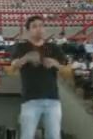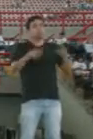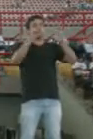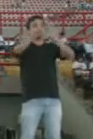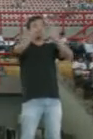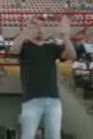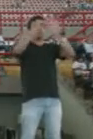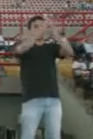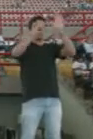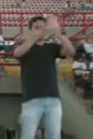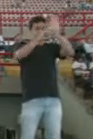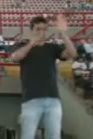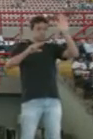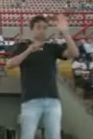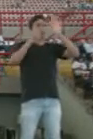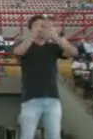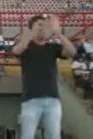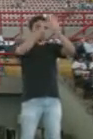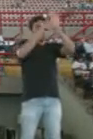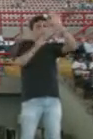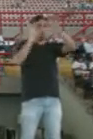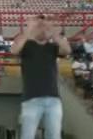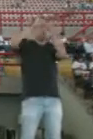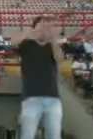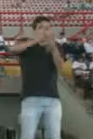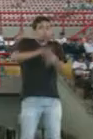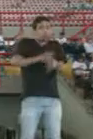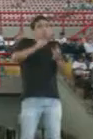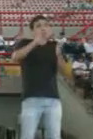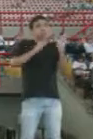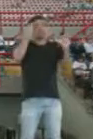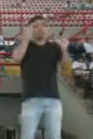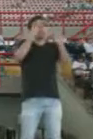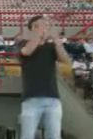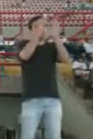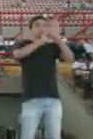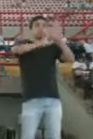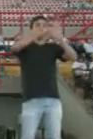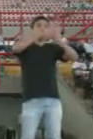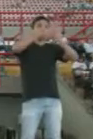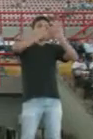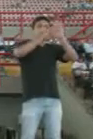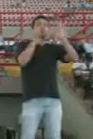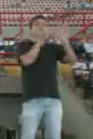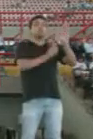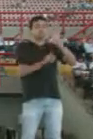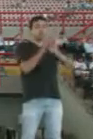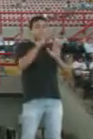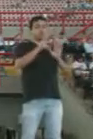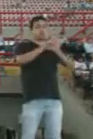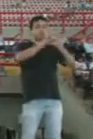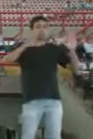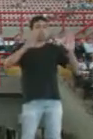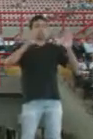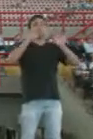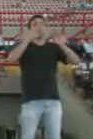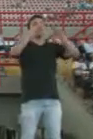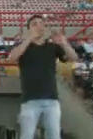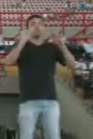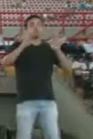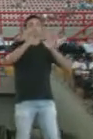períodos, que se coordenam ou subordinam para formar os parágrafos. Cara, é uma das